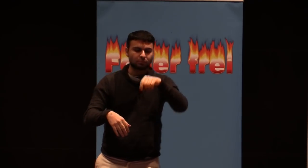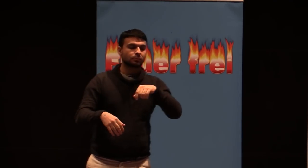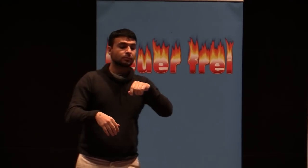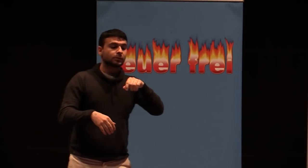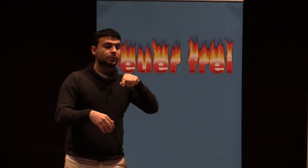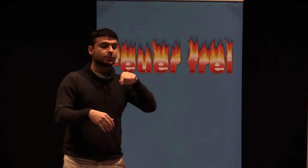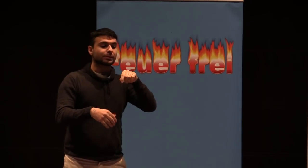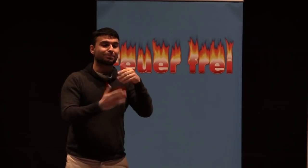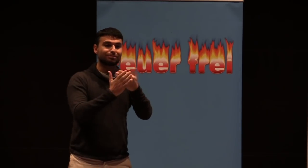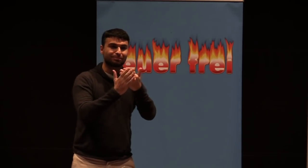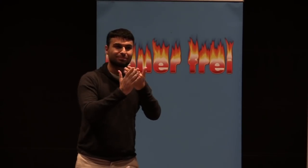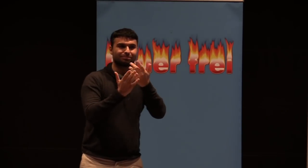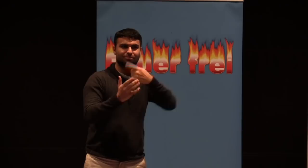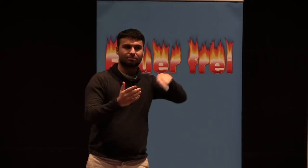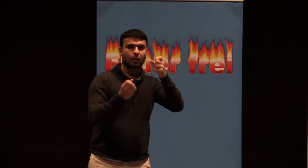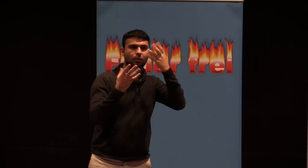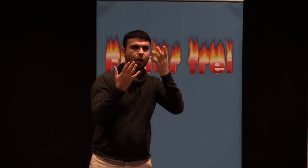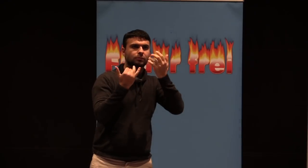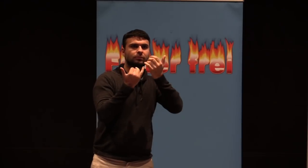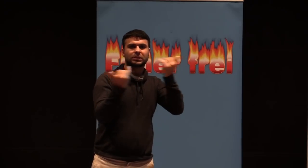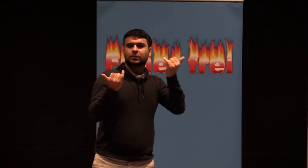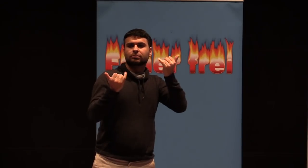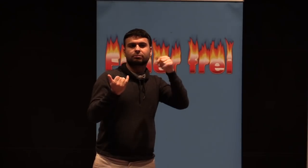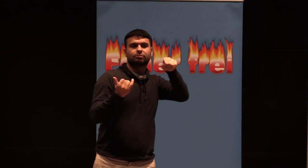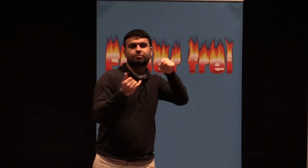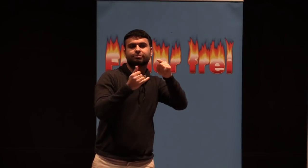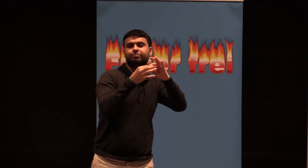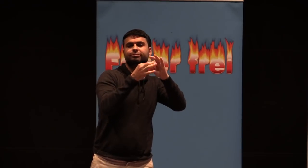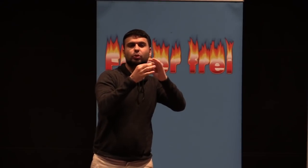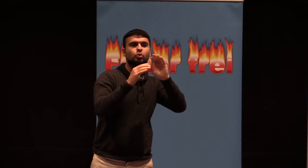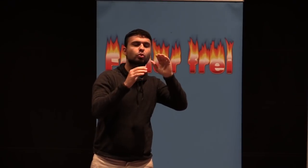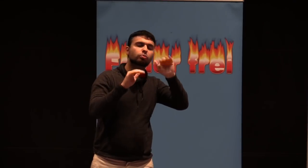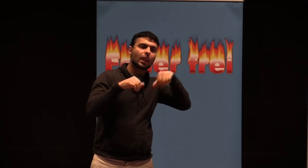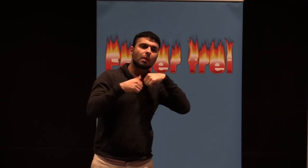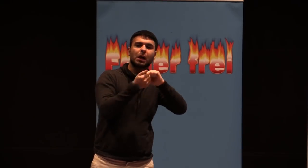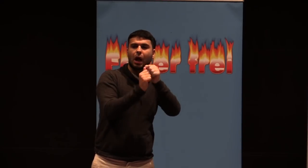Ich glaube, ein wichtiger Aspekt ist auch Überlebenskampf und Überlebensstrategie.